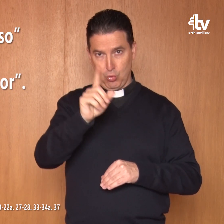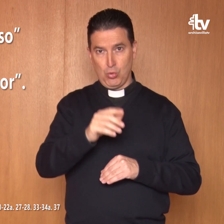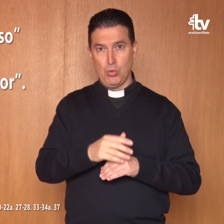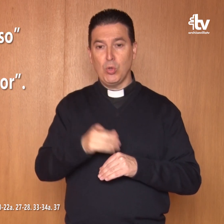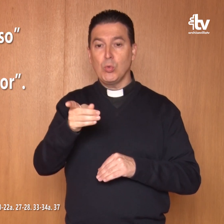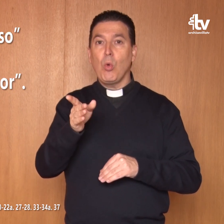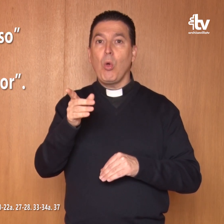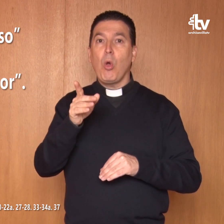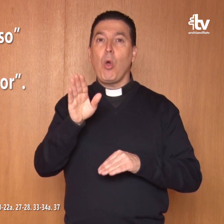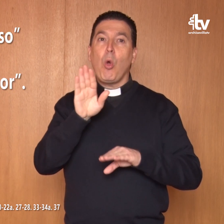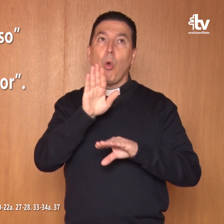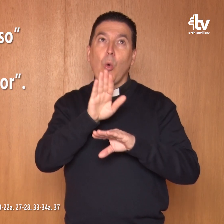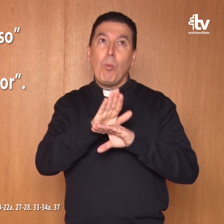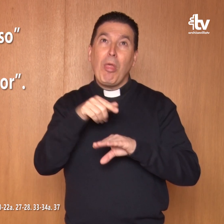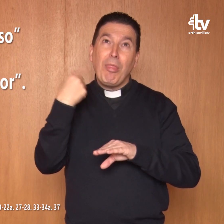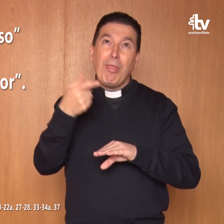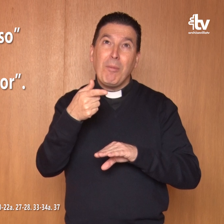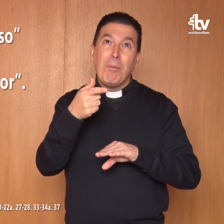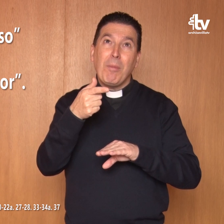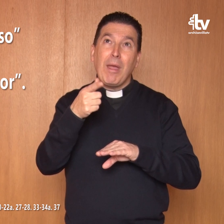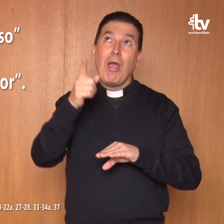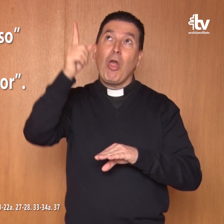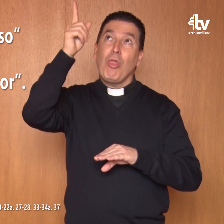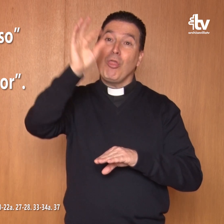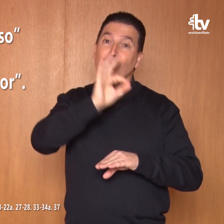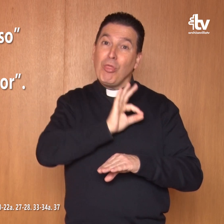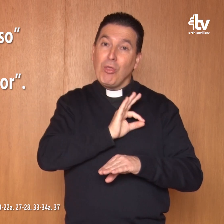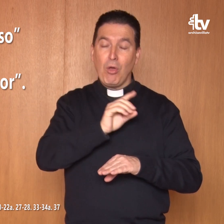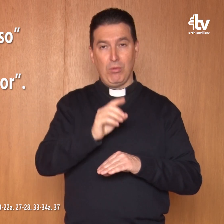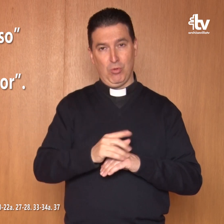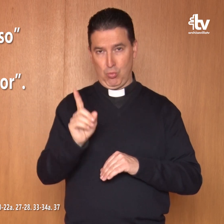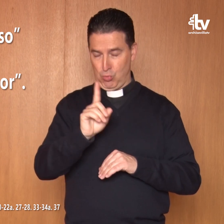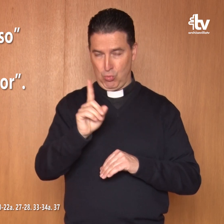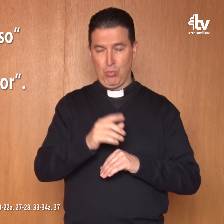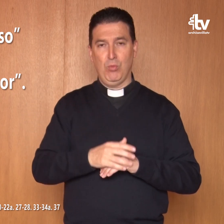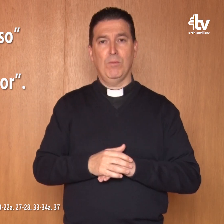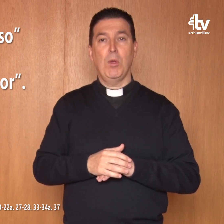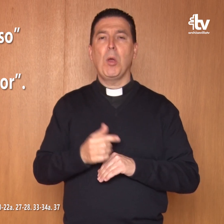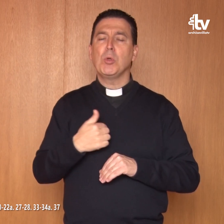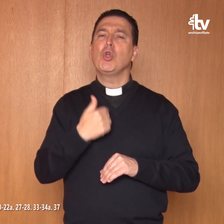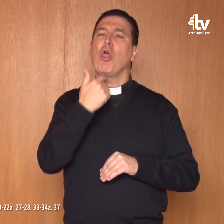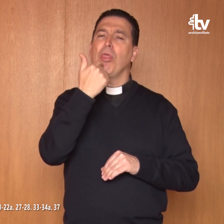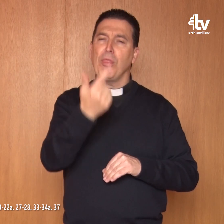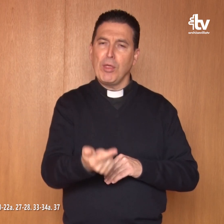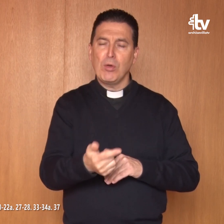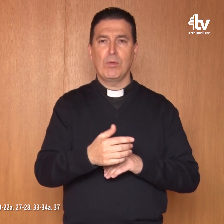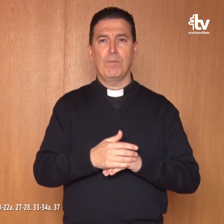Y cumplirás tus juramentos al Señor Pero yo os digo